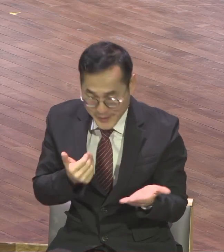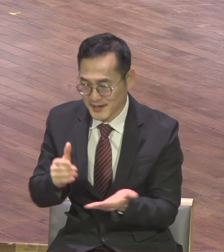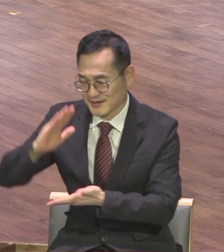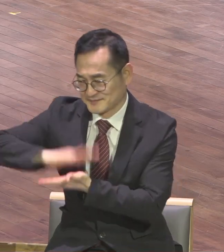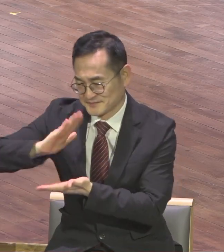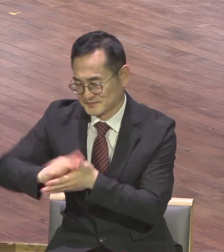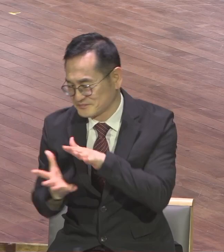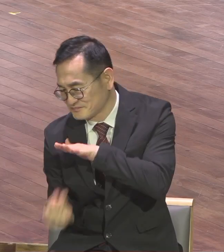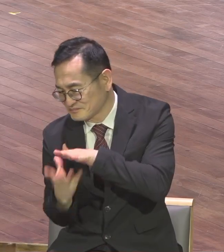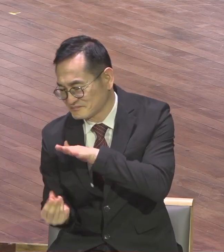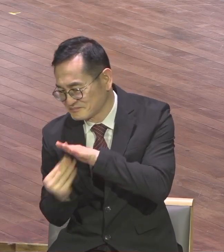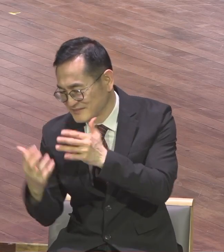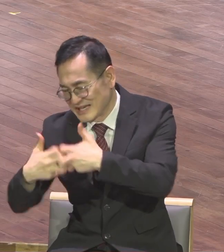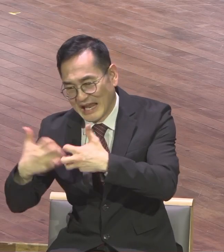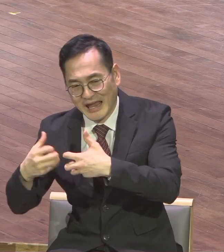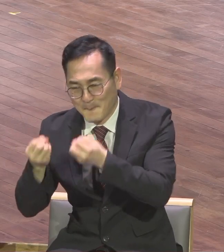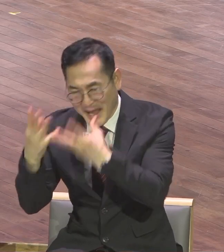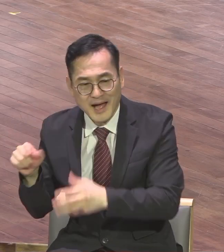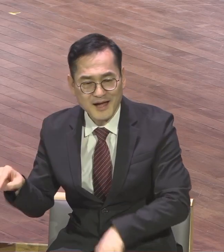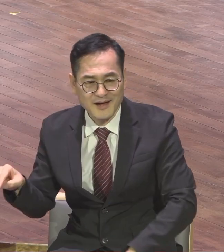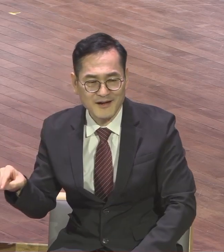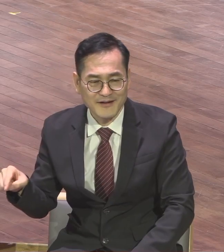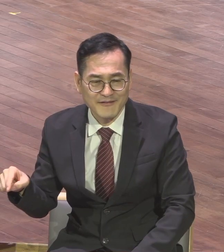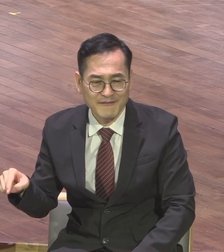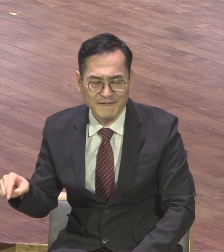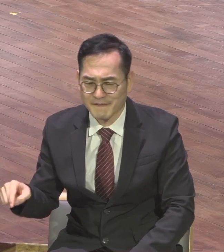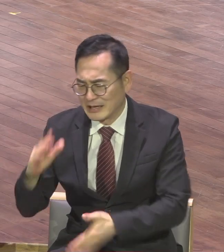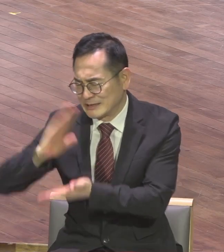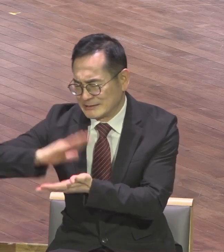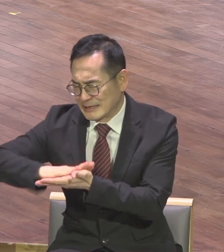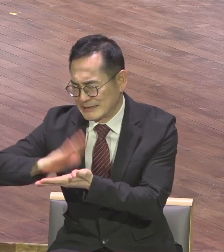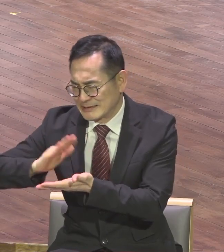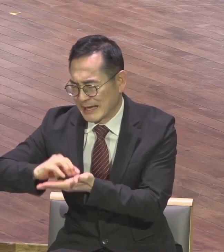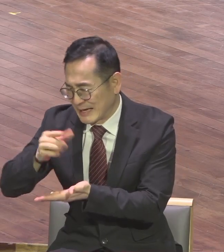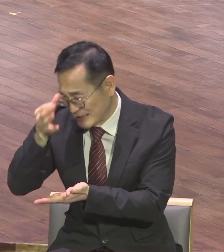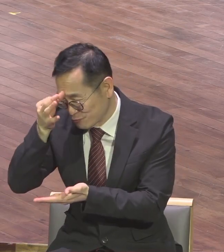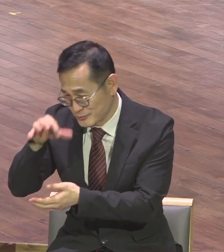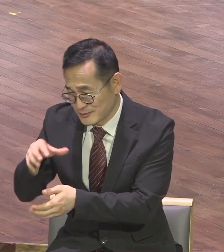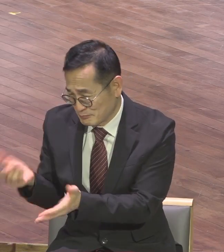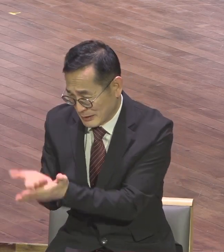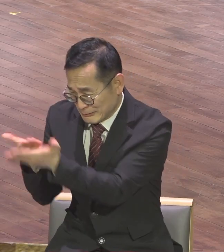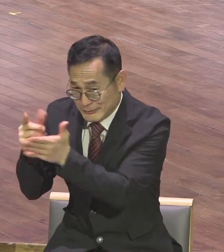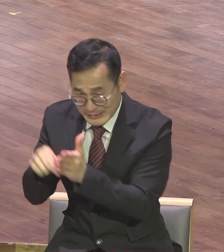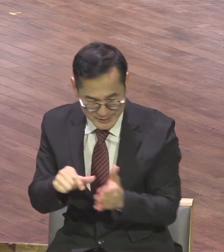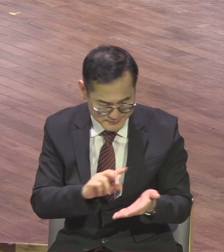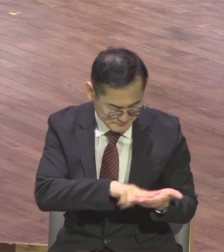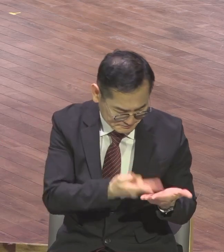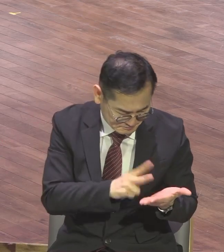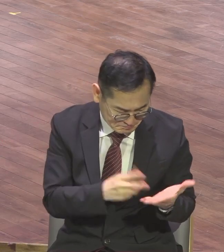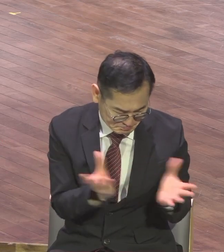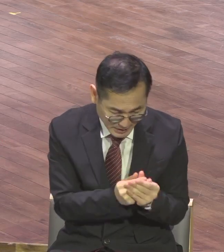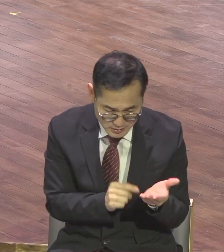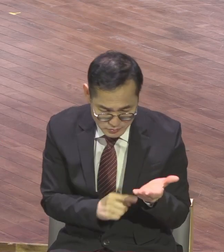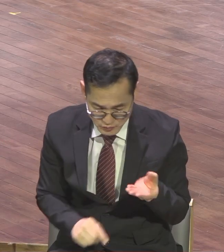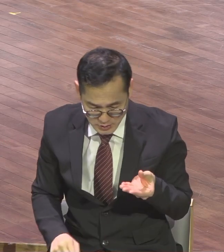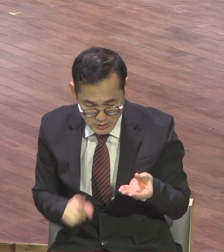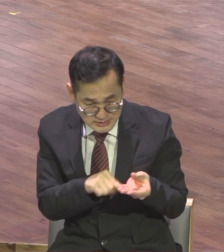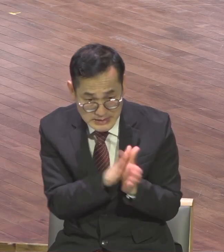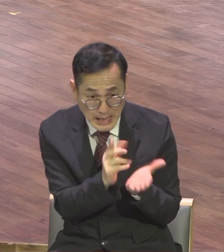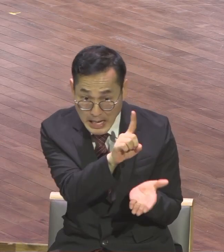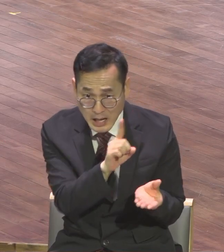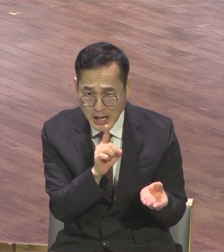그러니까 인쇄해가지고 이 인쇄술이 발달해 팍 뿌려가지고 복사해가 쫙 퍼져서 종교 개혁을 일으켰다 이